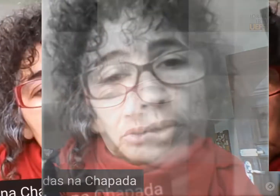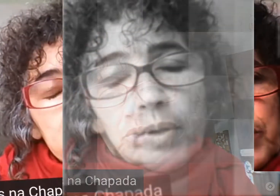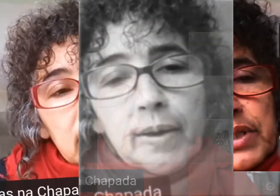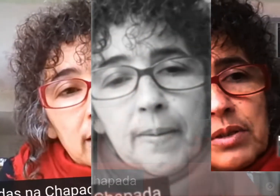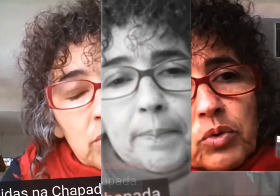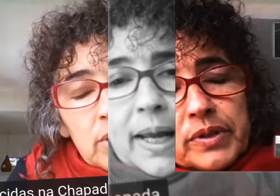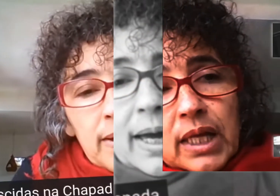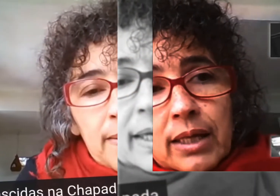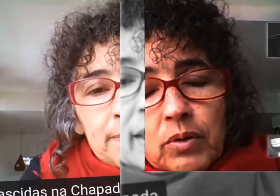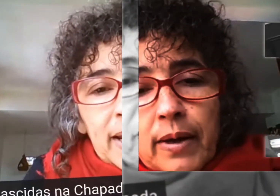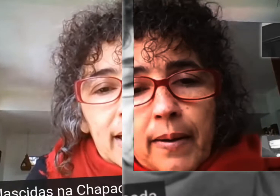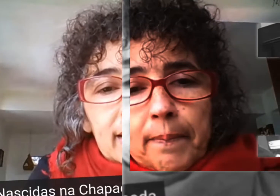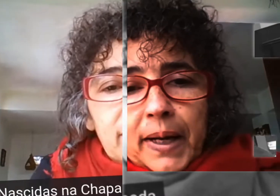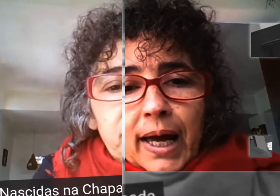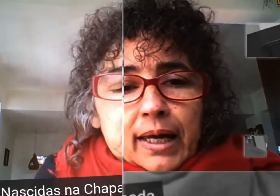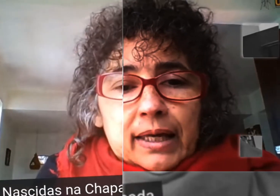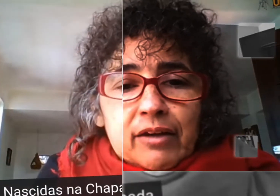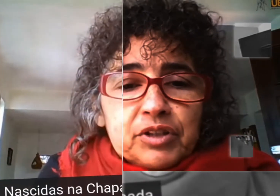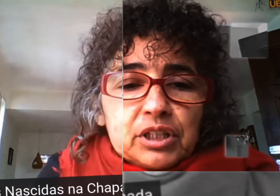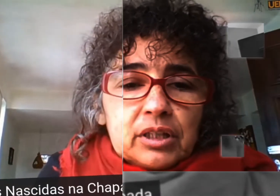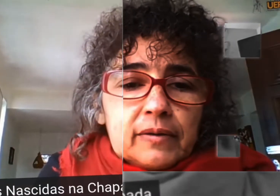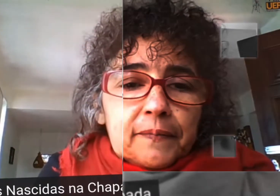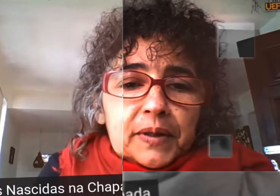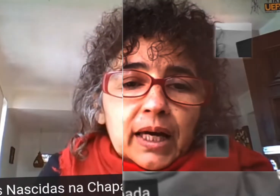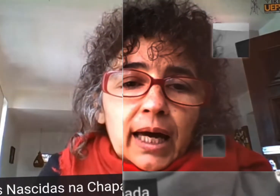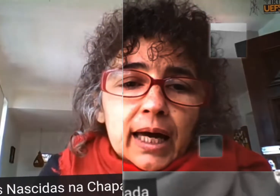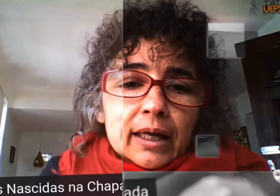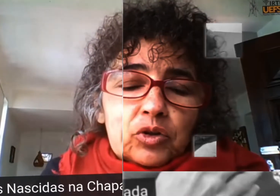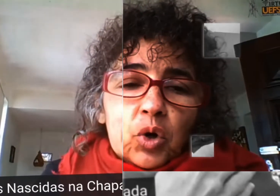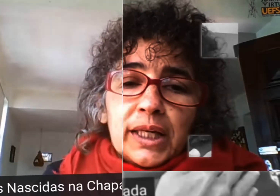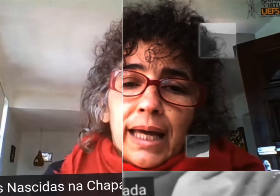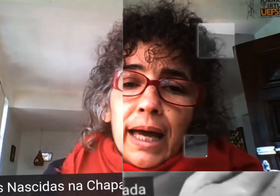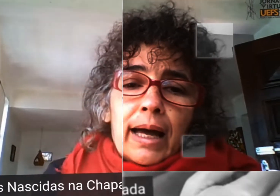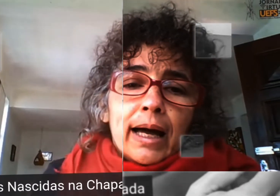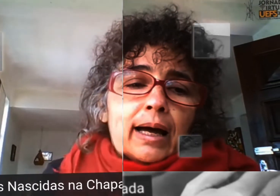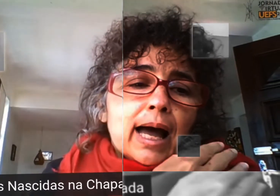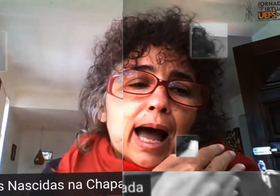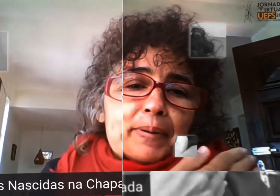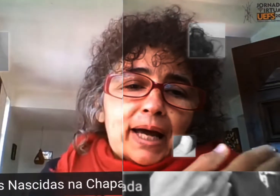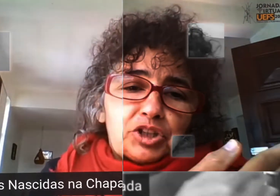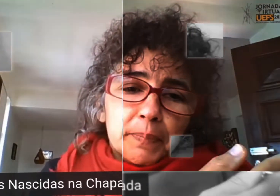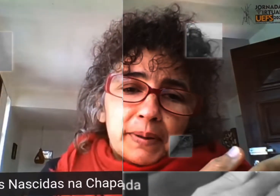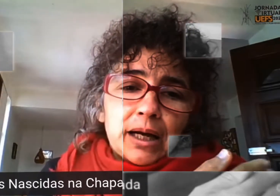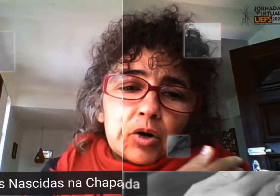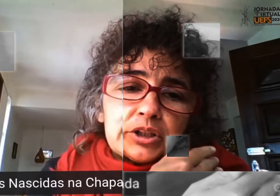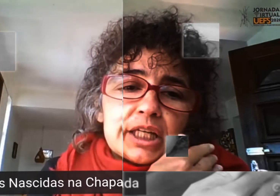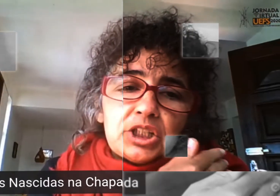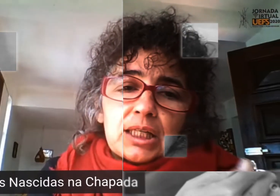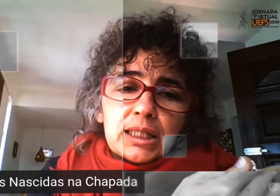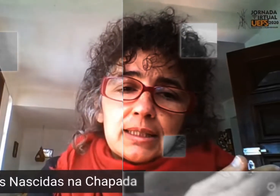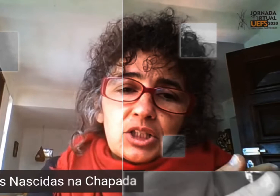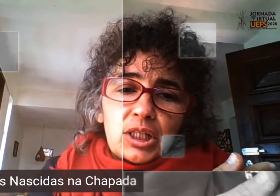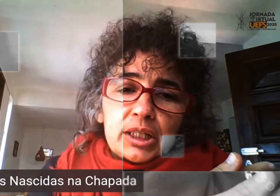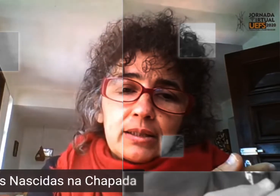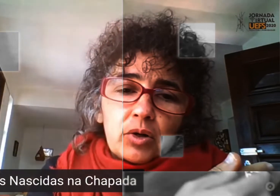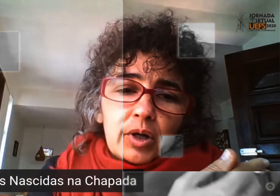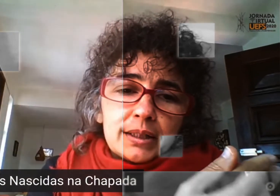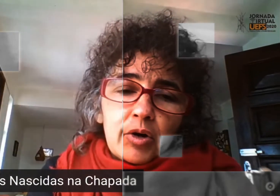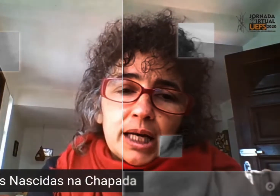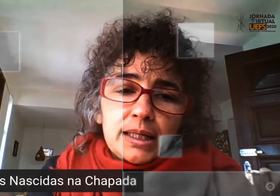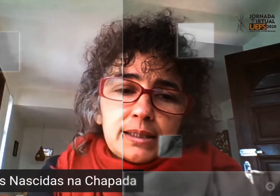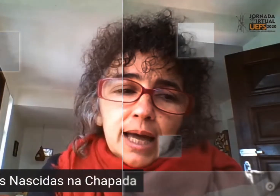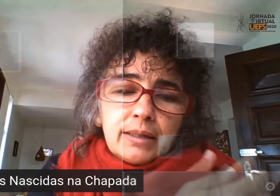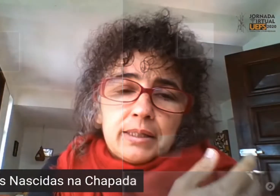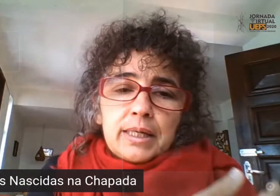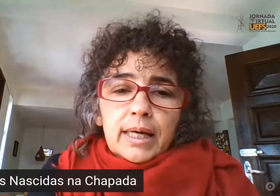A gente trouxe esse conceito para redefinir toda essa a prática pedagógica, desde que a criança chega na escola